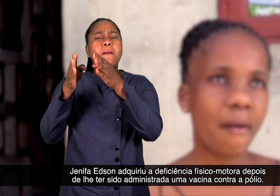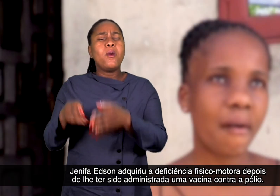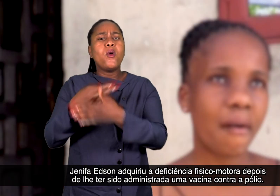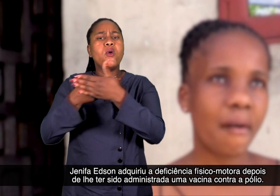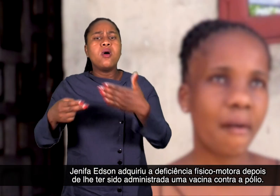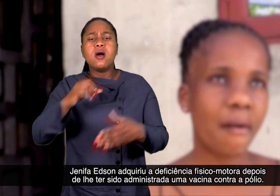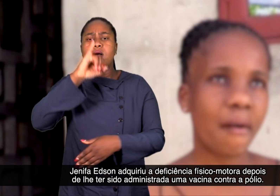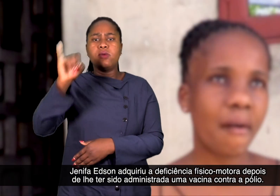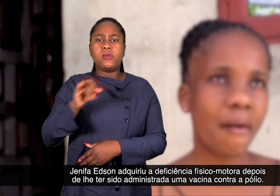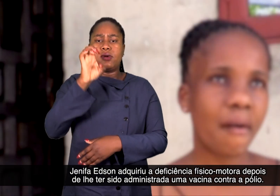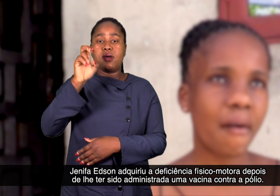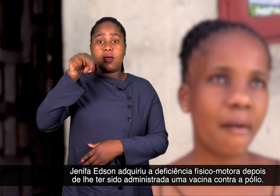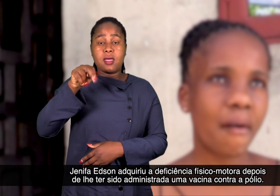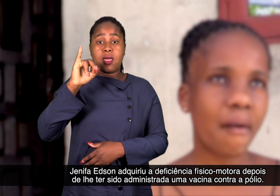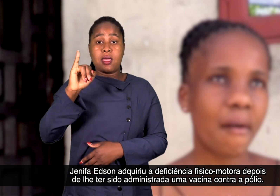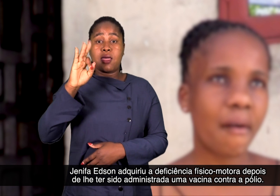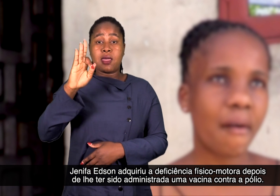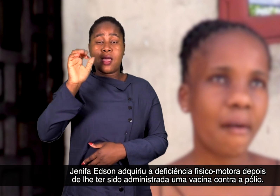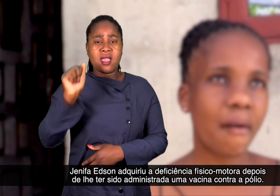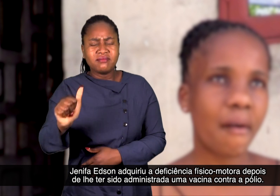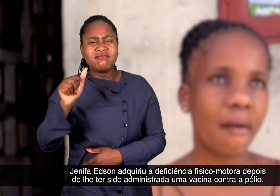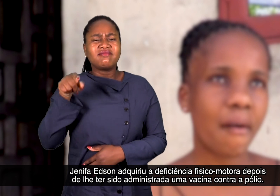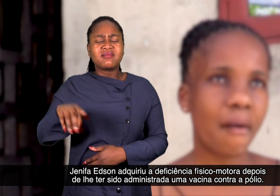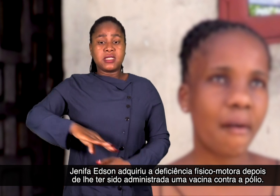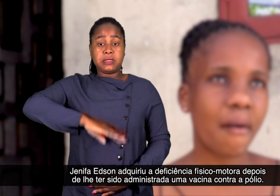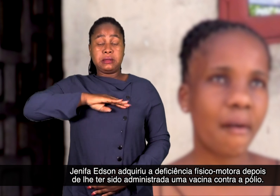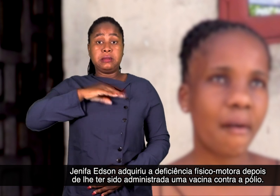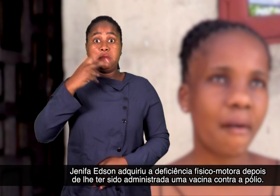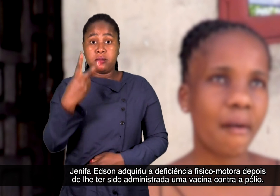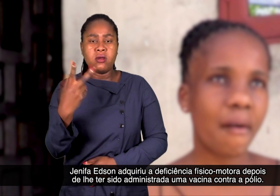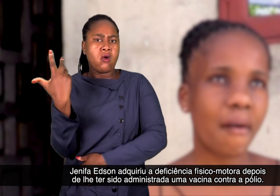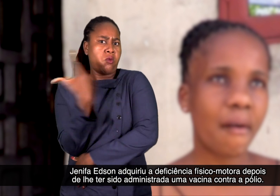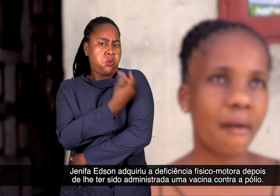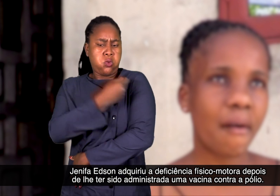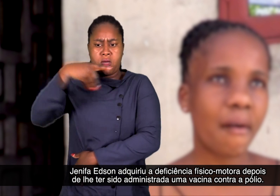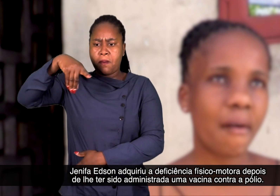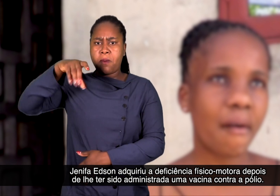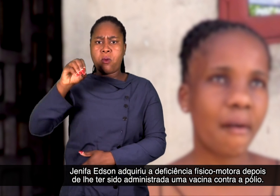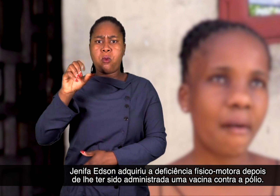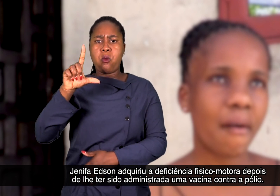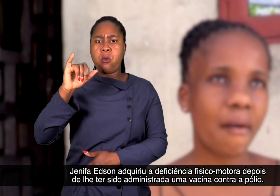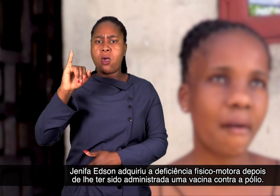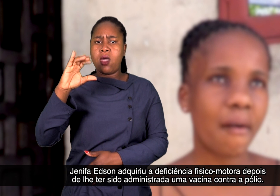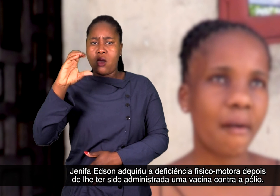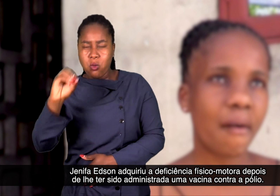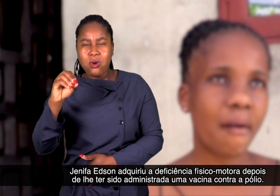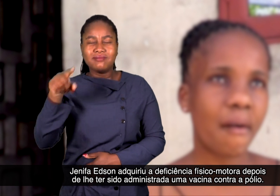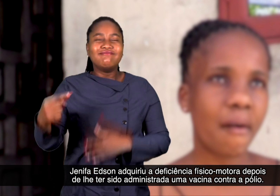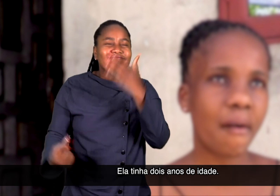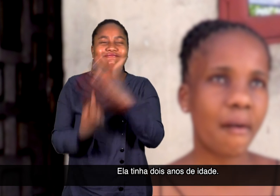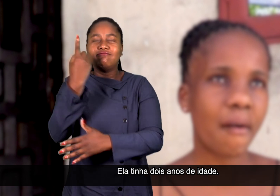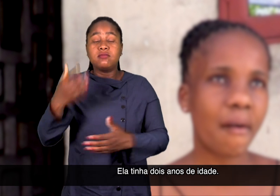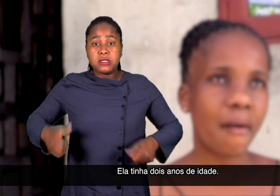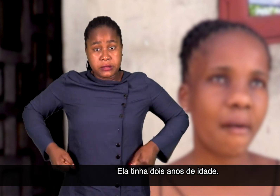Jennifer Edson adquiriu a deficiência físico-motora depois de lhe ter sido administrada uma vacina contra a